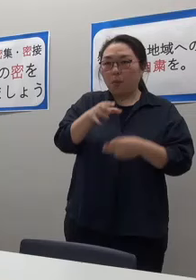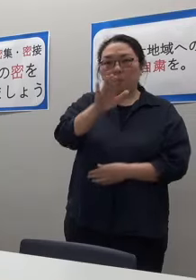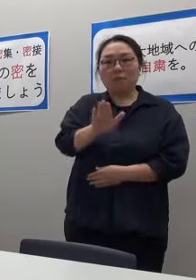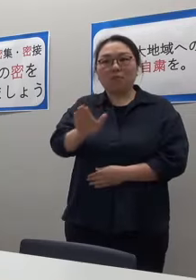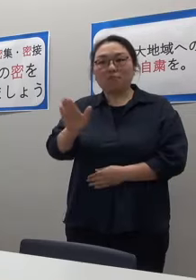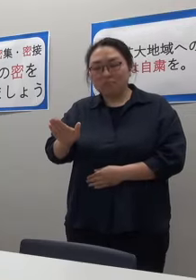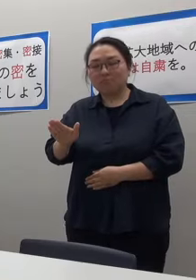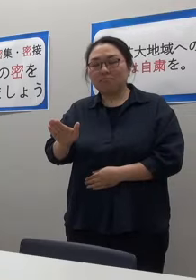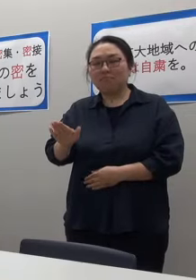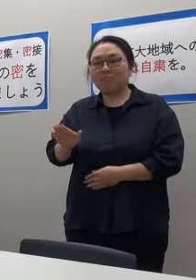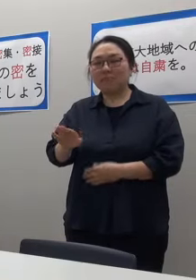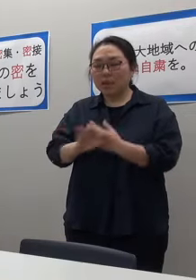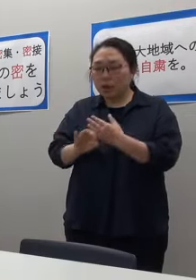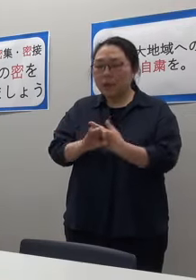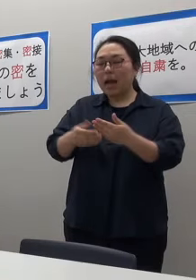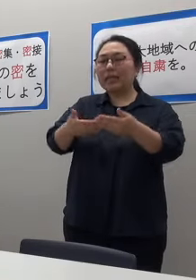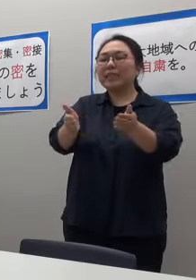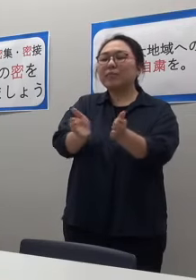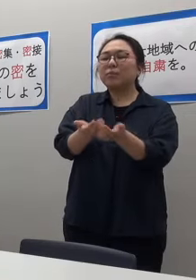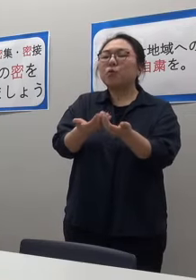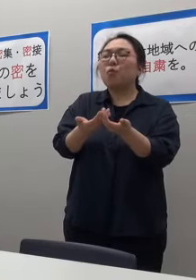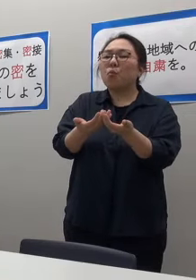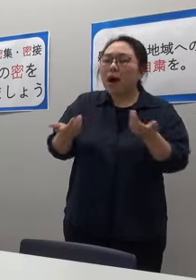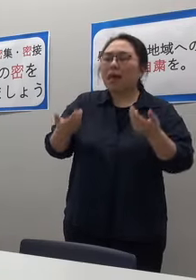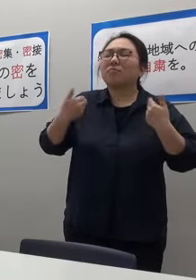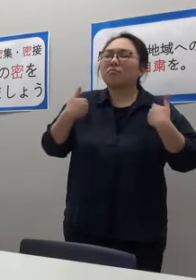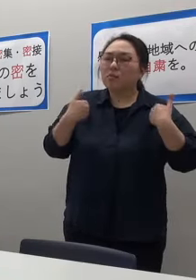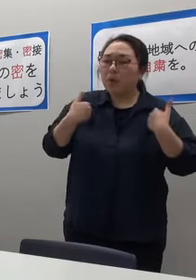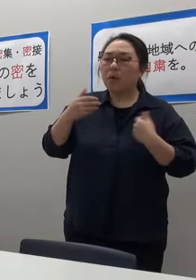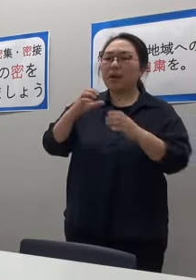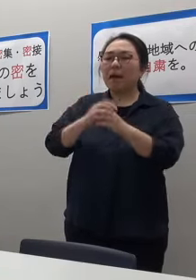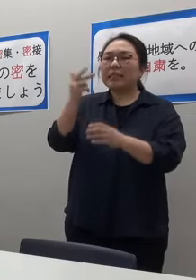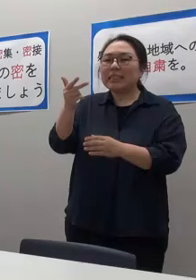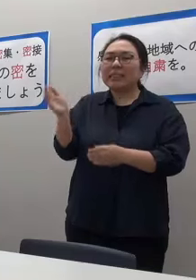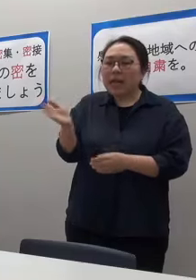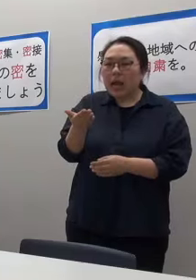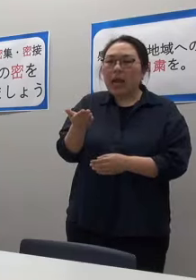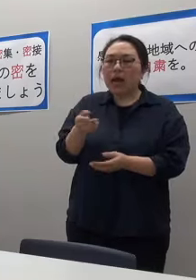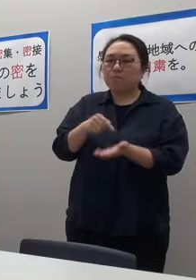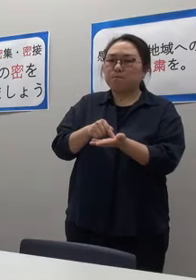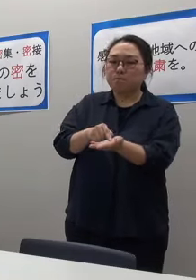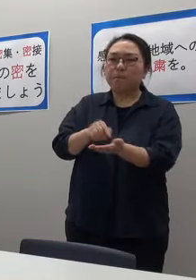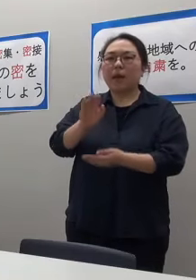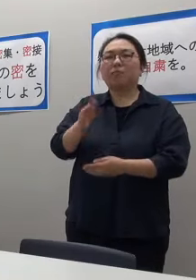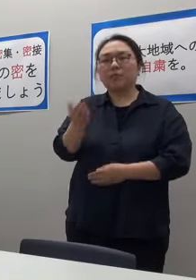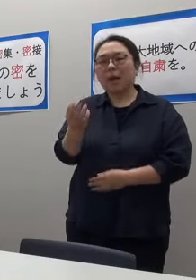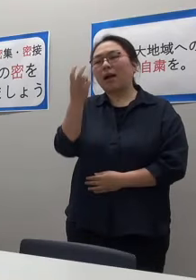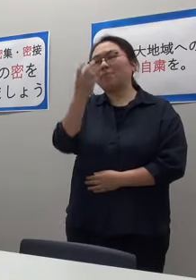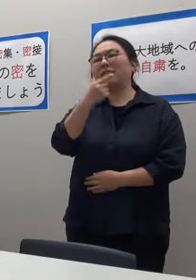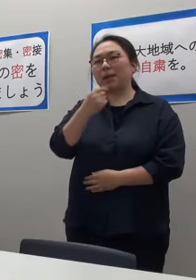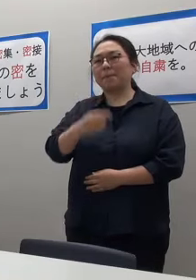けをするように市から要請するとかっていうのは今後あるのかどうか確認させていただきたいと思います。